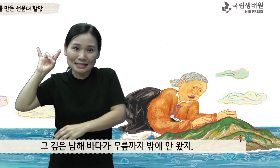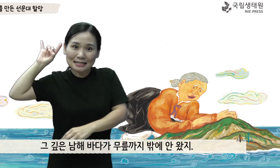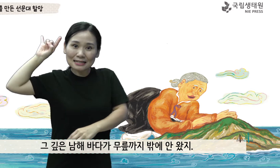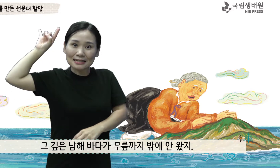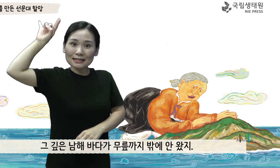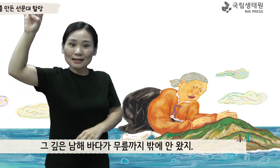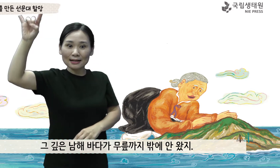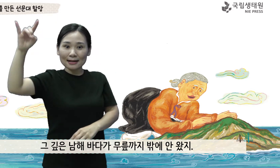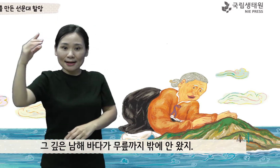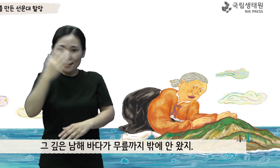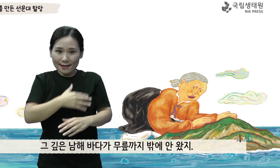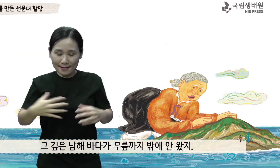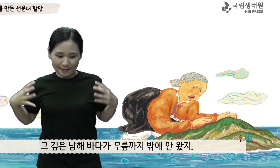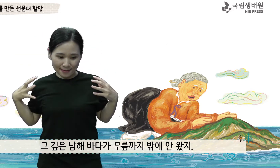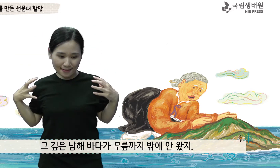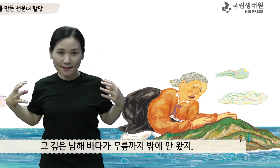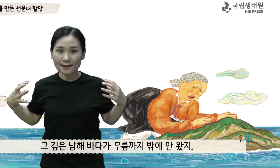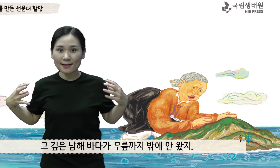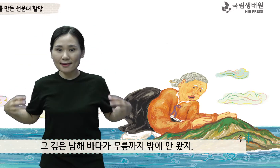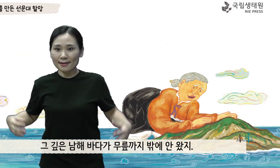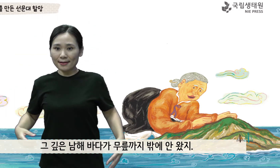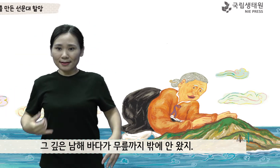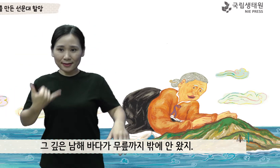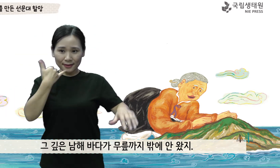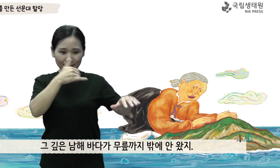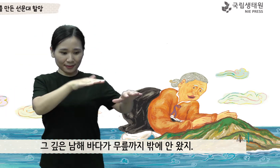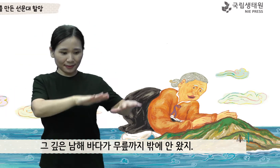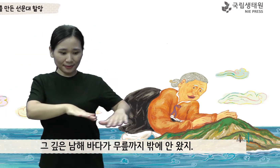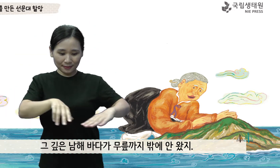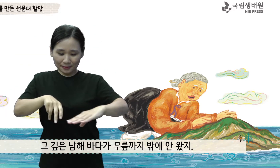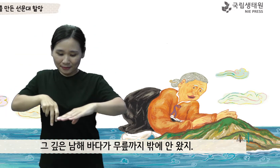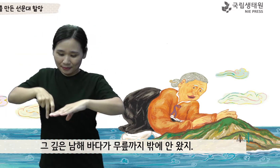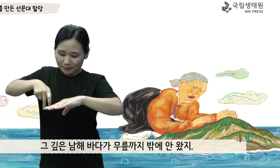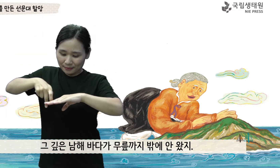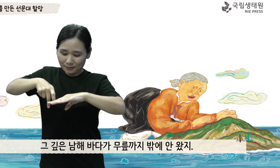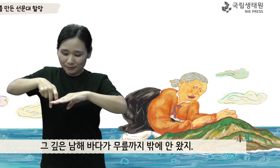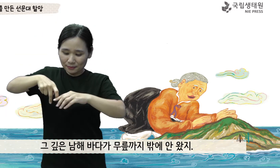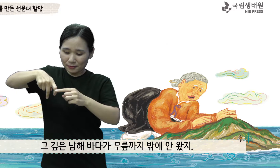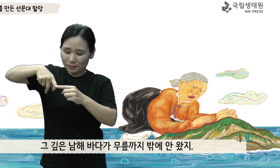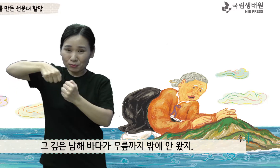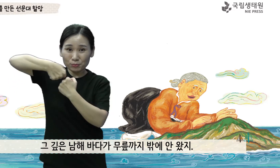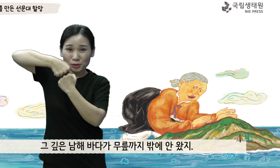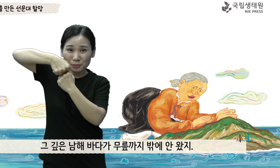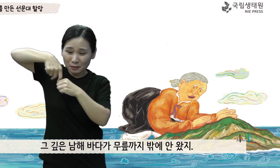그 깊은 남해바다가 무릎까지밖에 안 왔지.